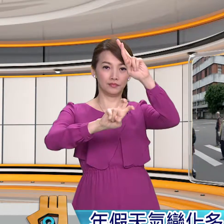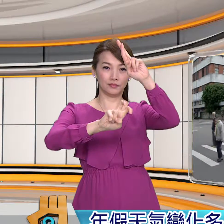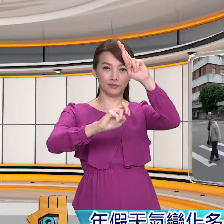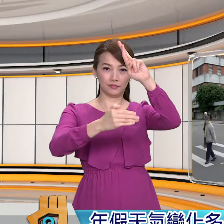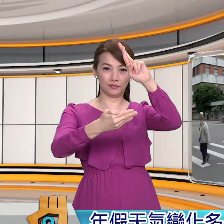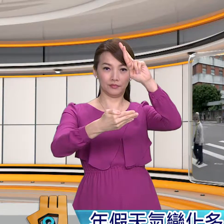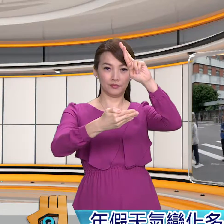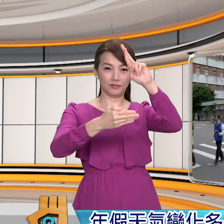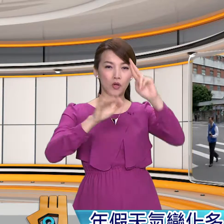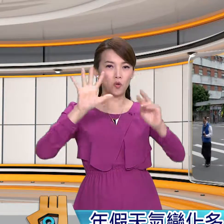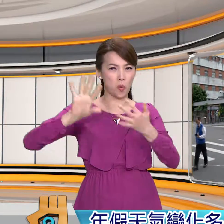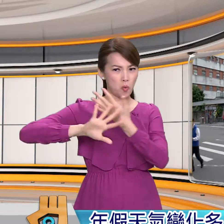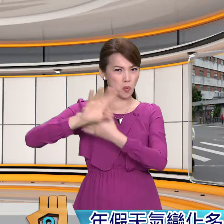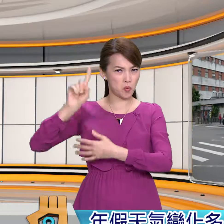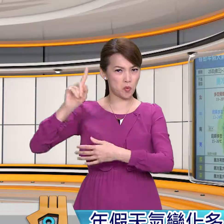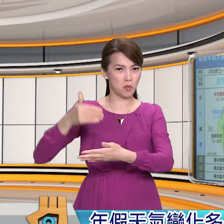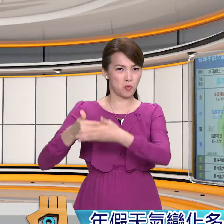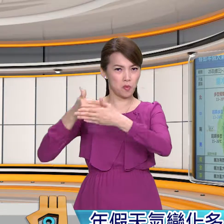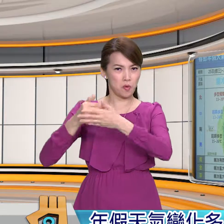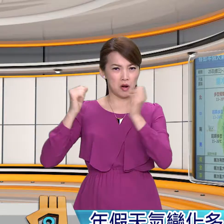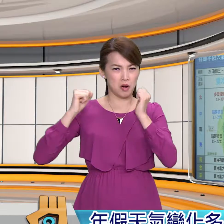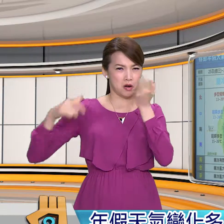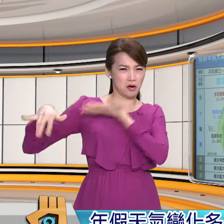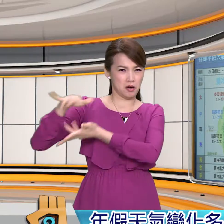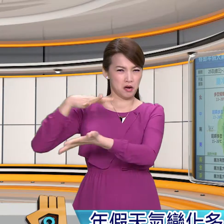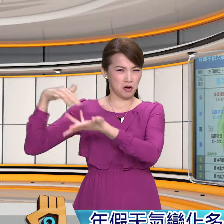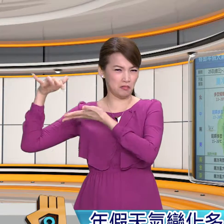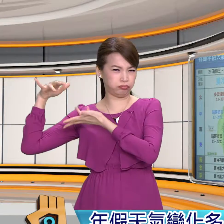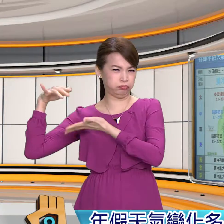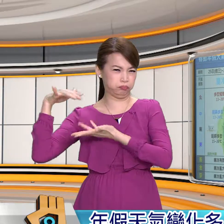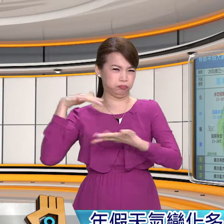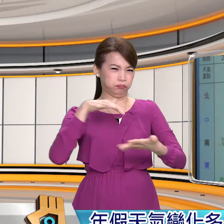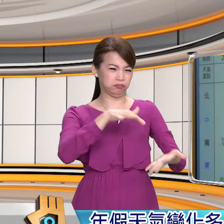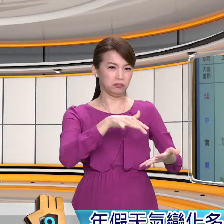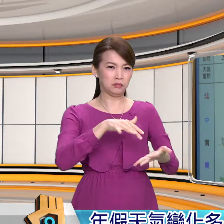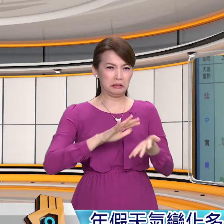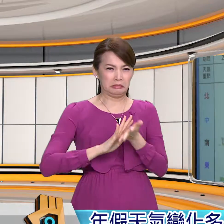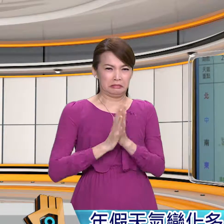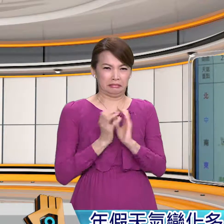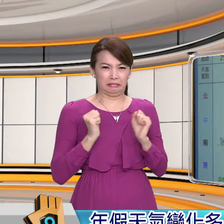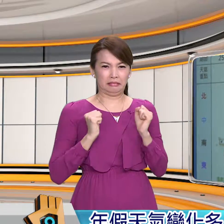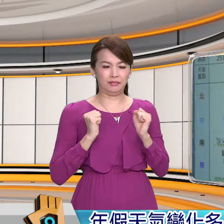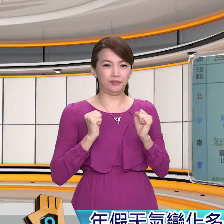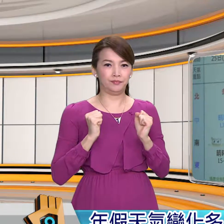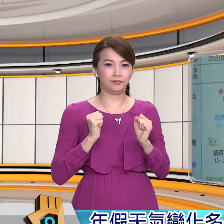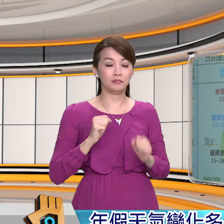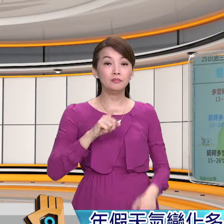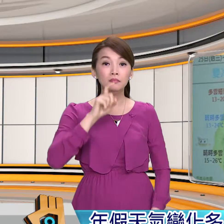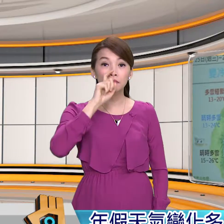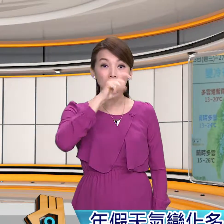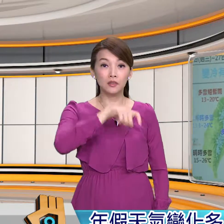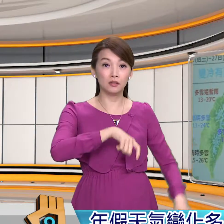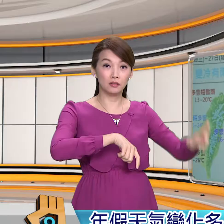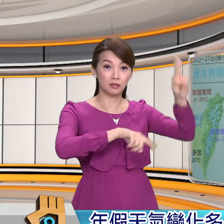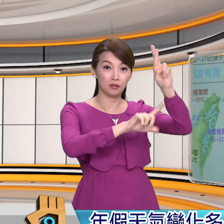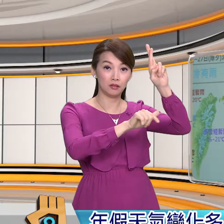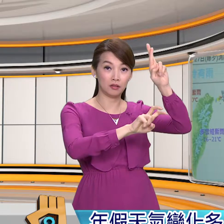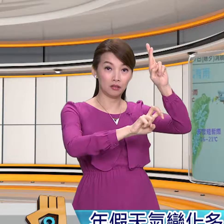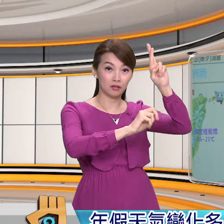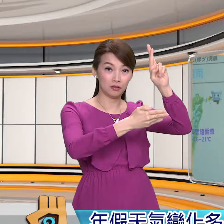周五除夕，会有另一波大陆冷气团南下，天气会转冷。不过除夕到初